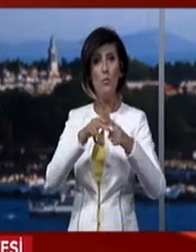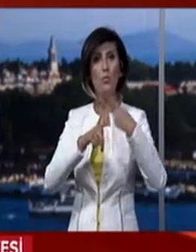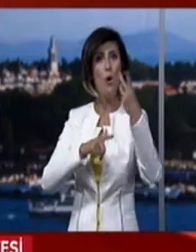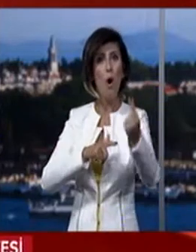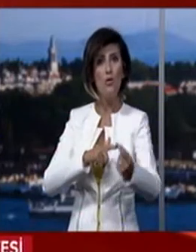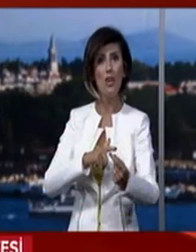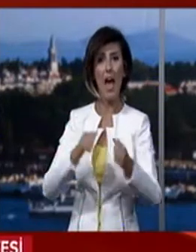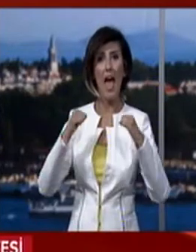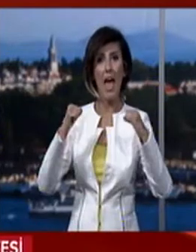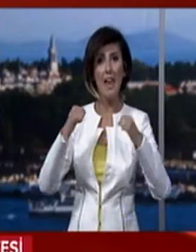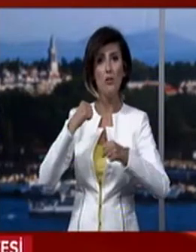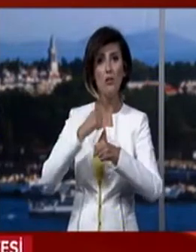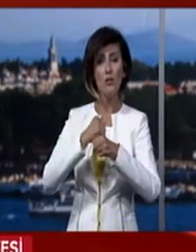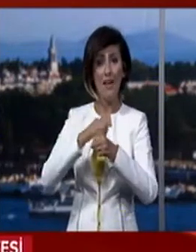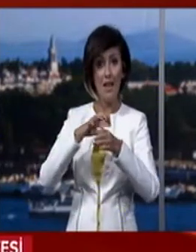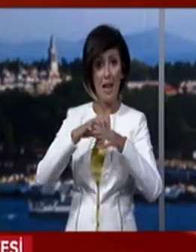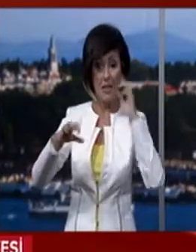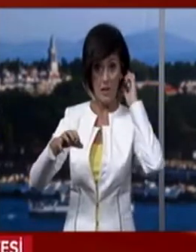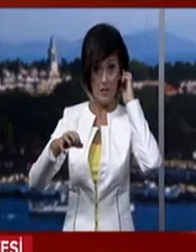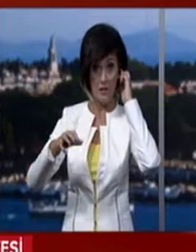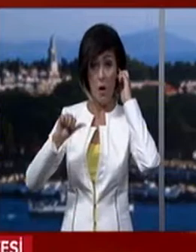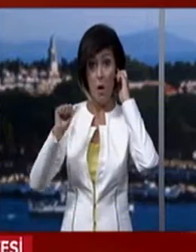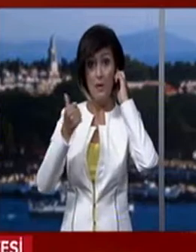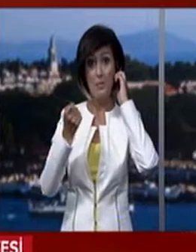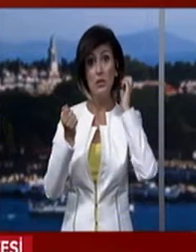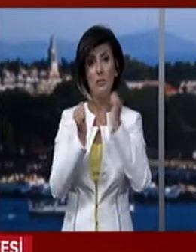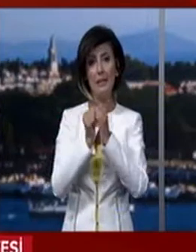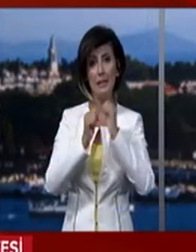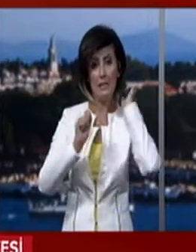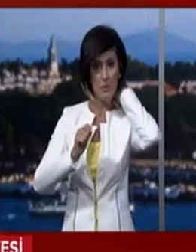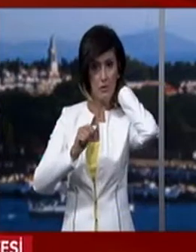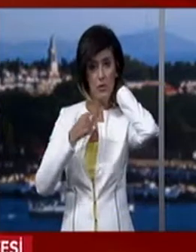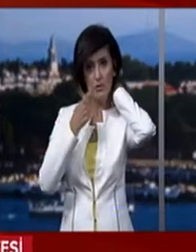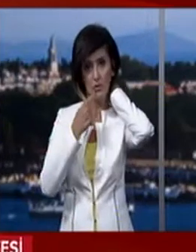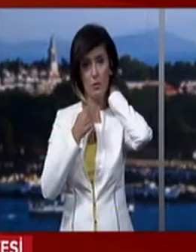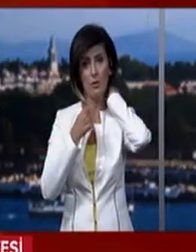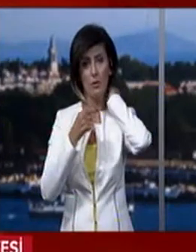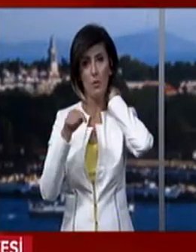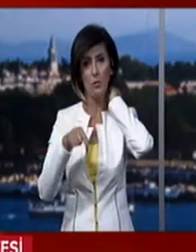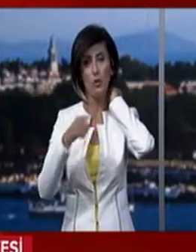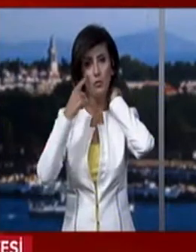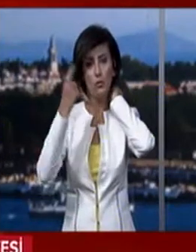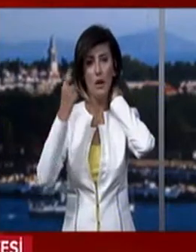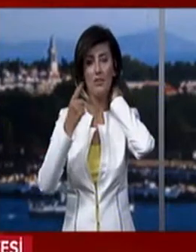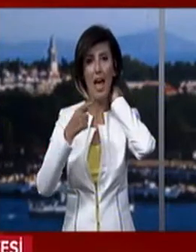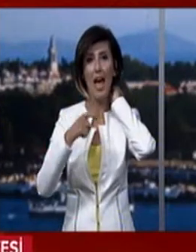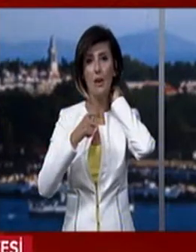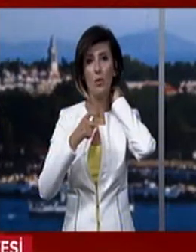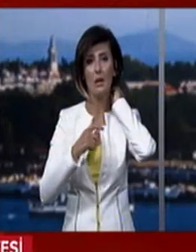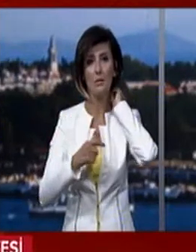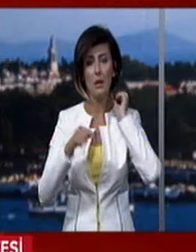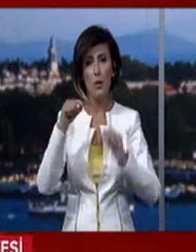enerji alanında, enerji güvenliği alanında önemli işbirliğinin de yapılacağına vurgu yaptı burada Cumhurbaşkanı Recep Tayyip